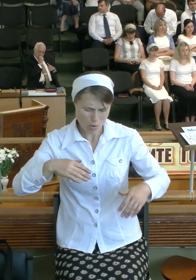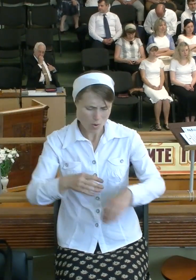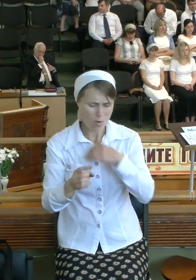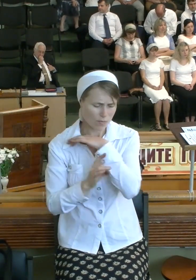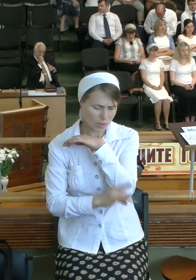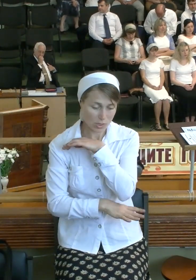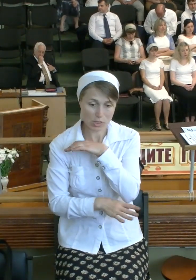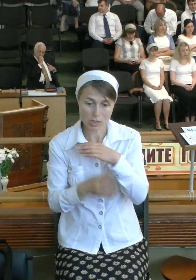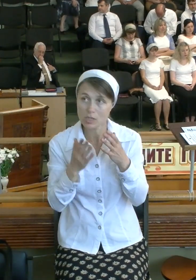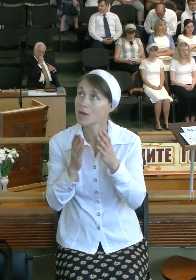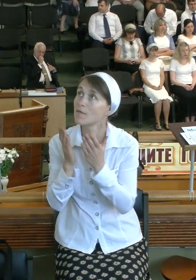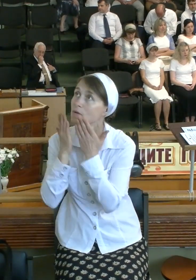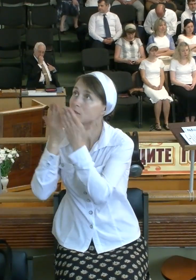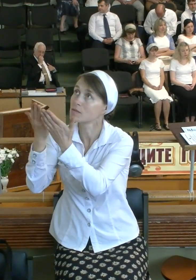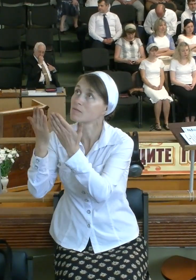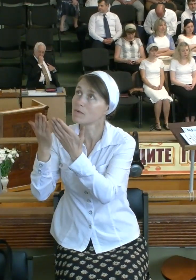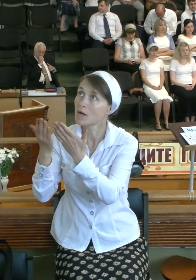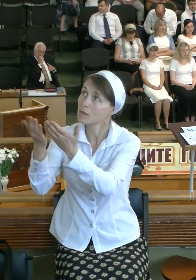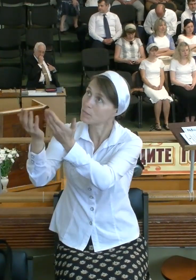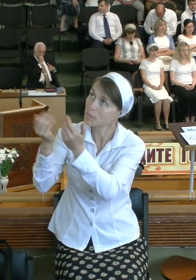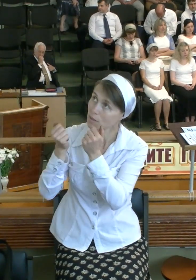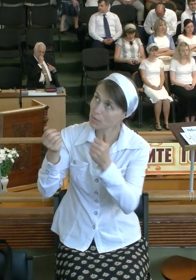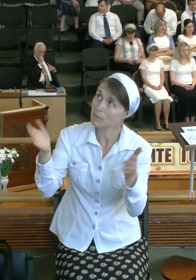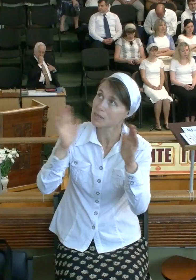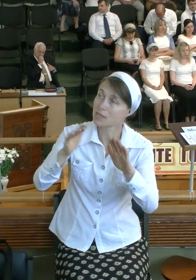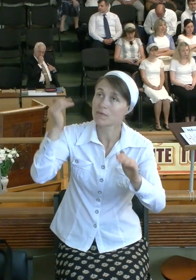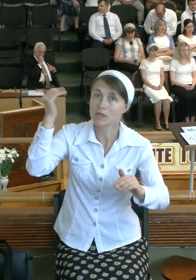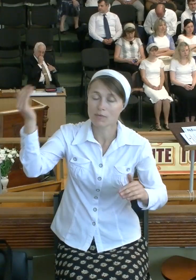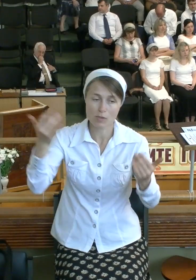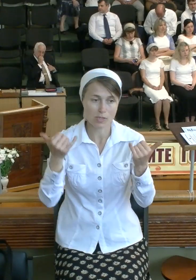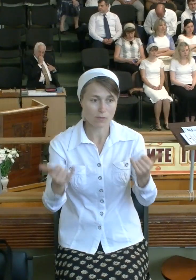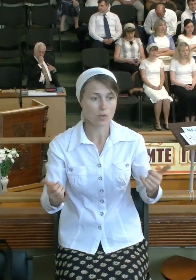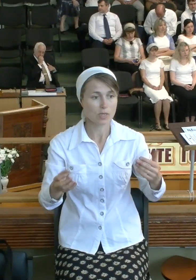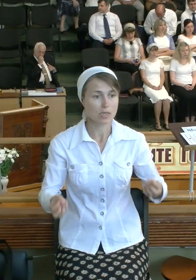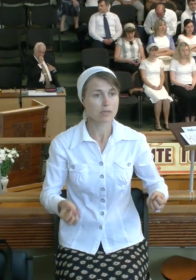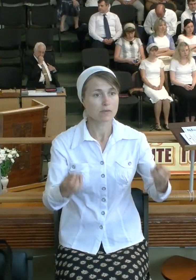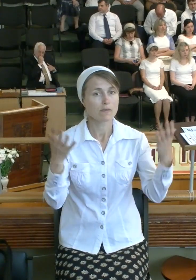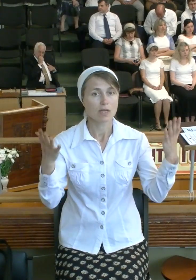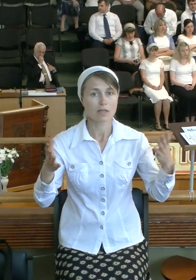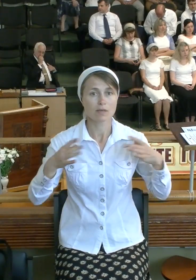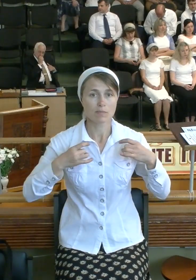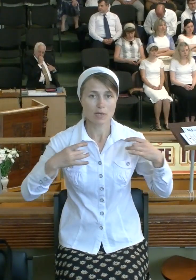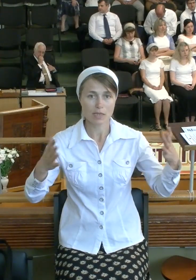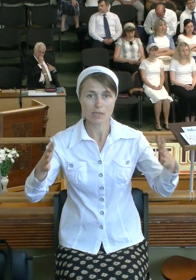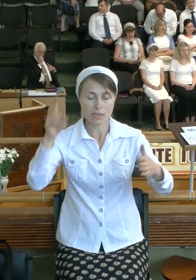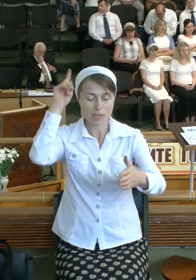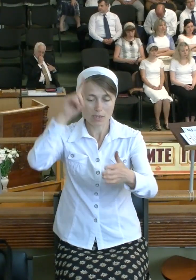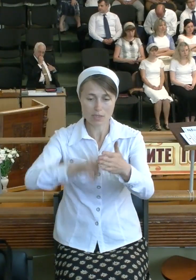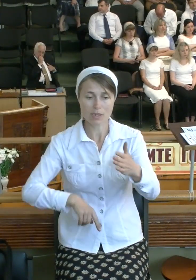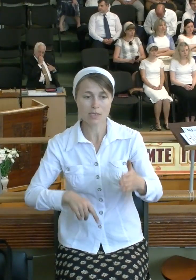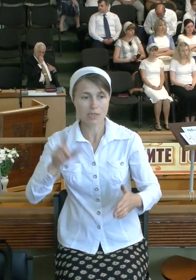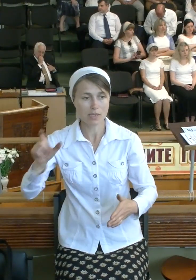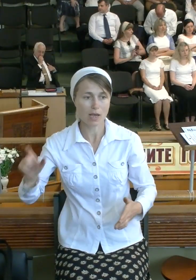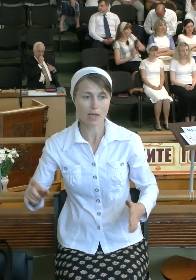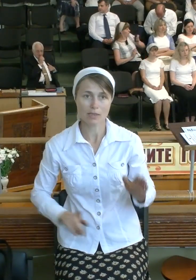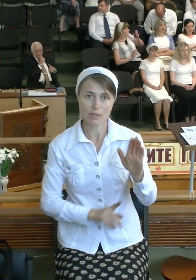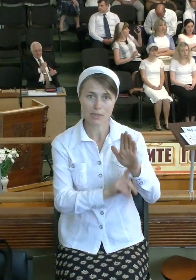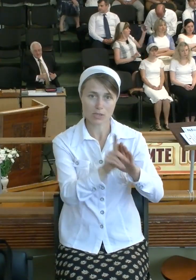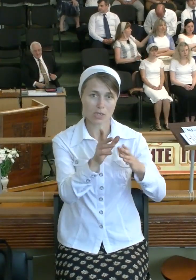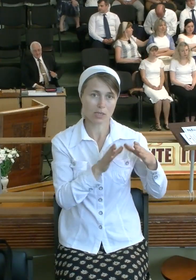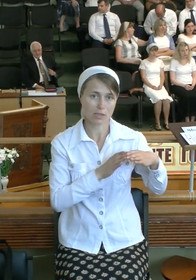Отца приемлет. Сегодня светлый праздник христиан, начало